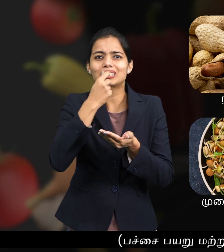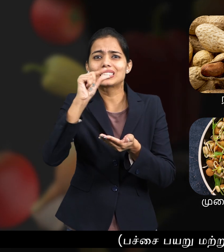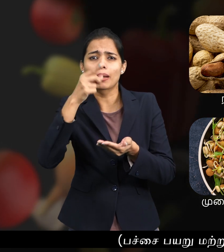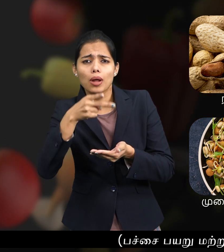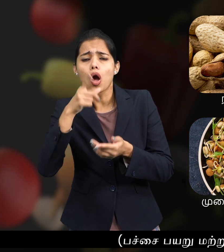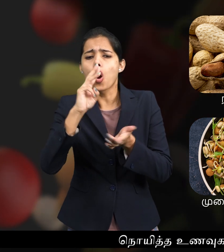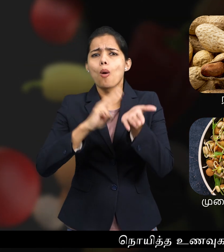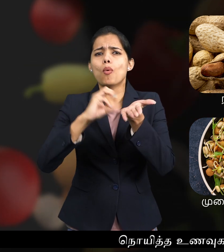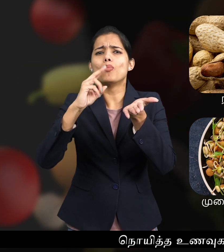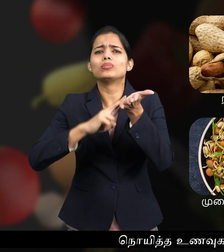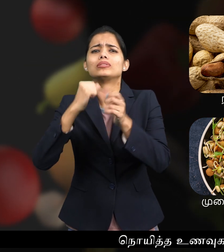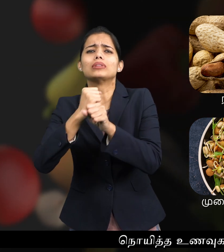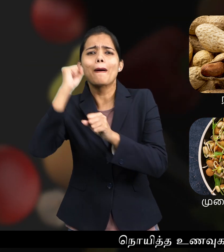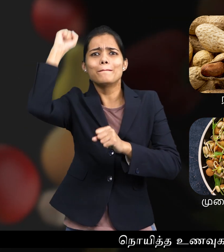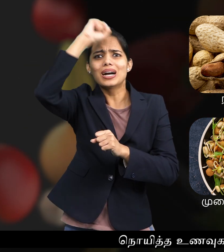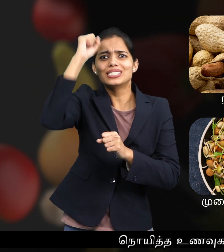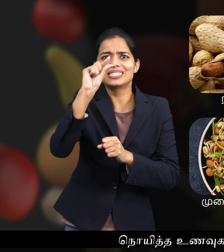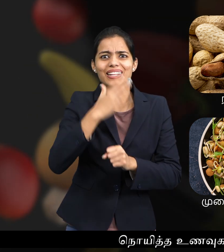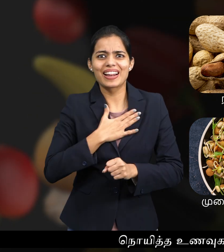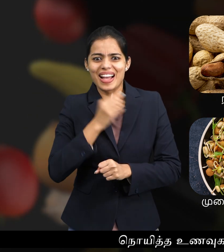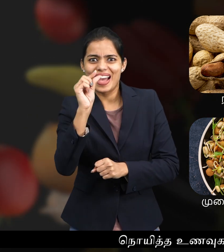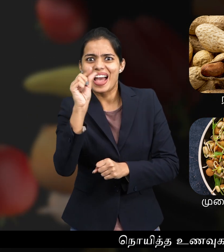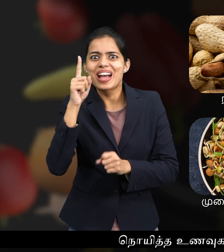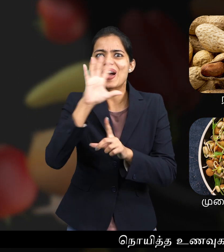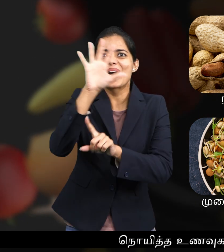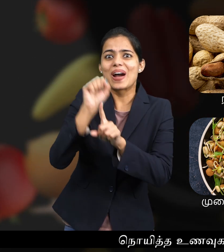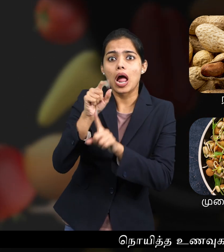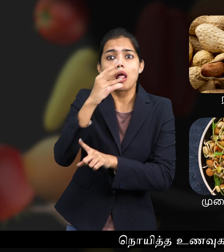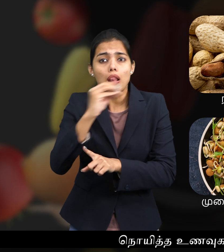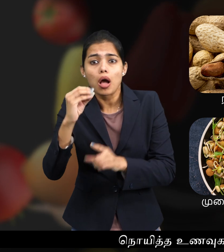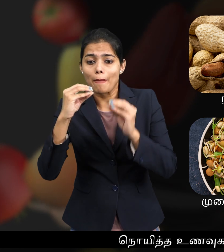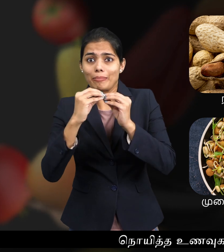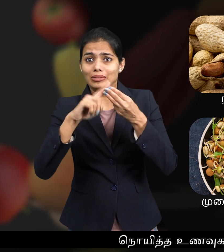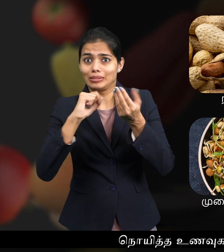கொண்டைக்கடலை, நொய்த்த உணவுகள் அதாவது இட்லி போன்றவை,